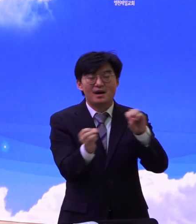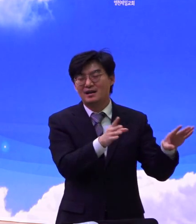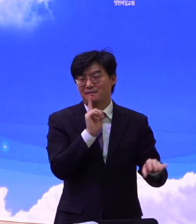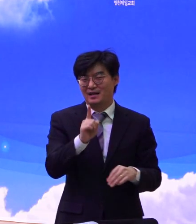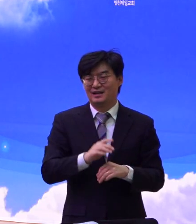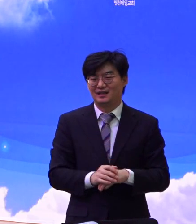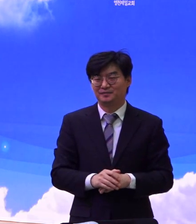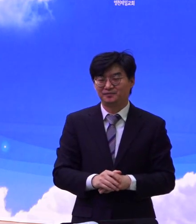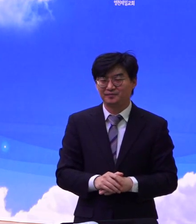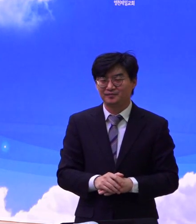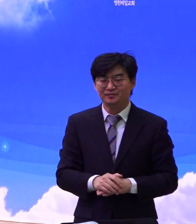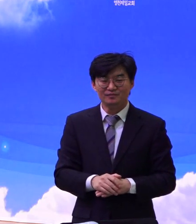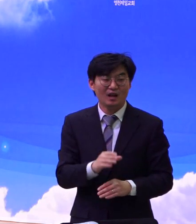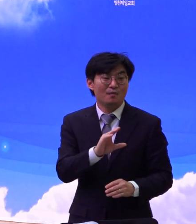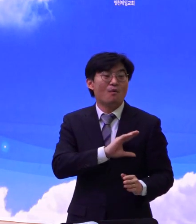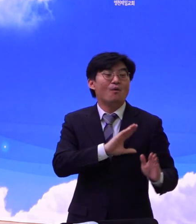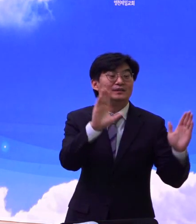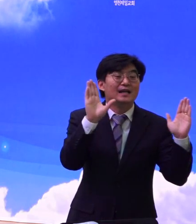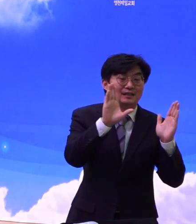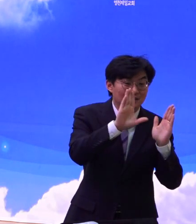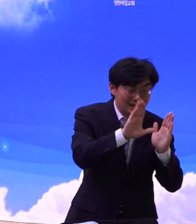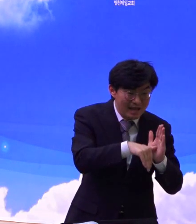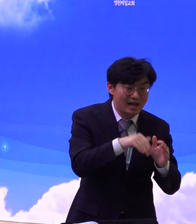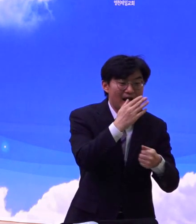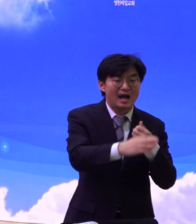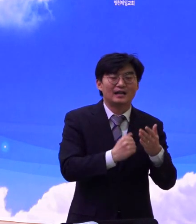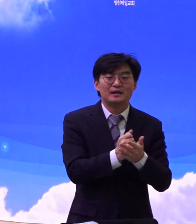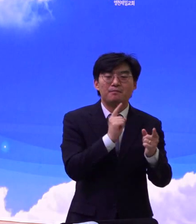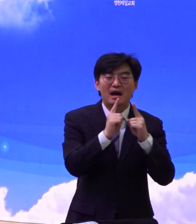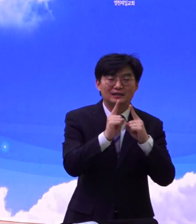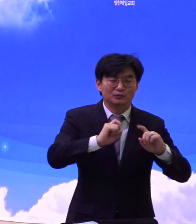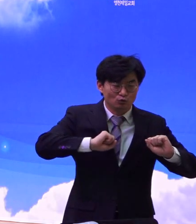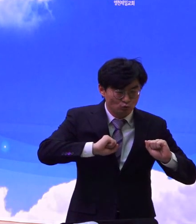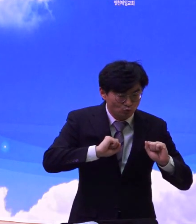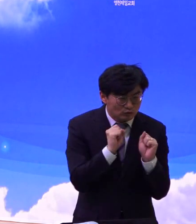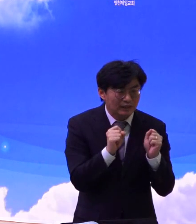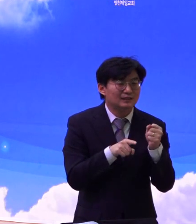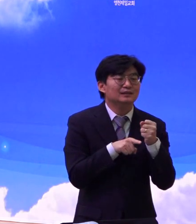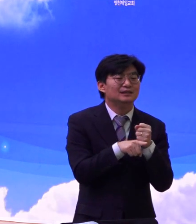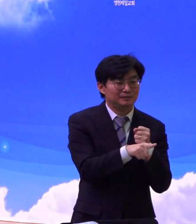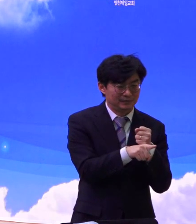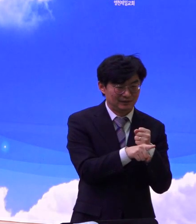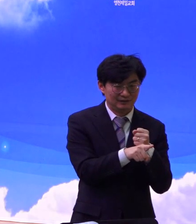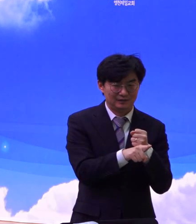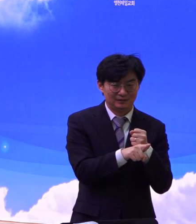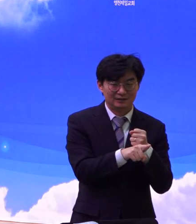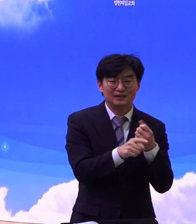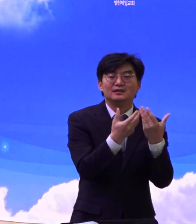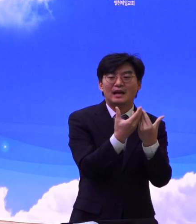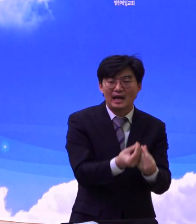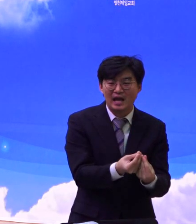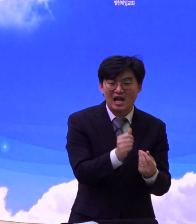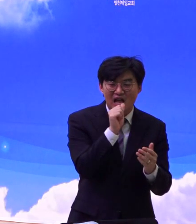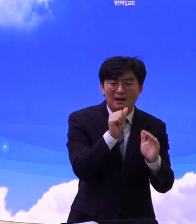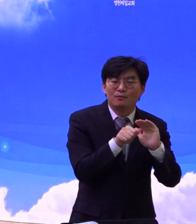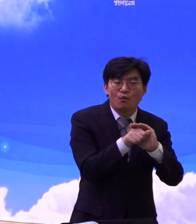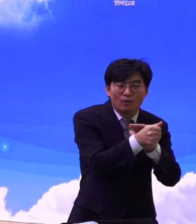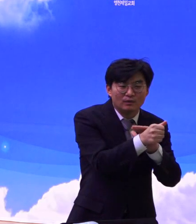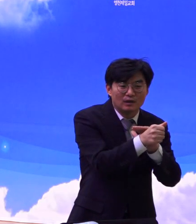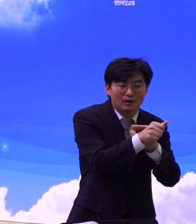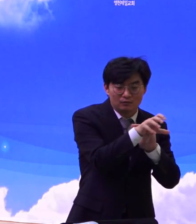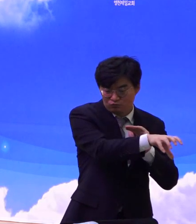숭배하고 분양했던 이것을 완전히 산산조각으로 깨뜨려 버렸다 하는 것입니다. 그건 단지